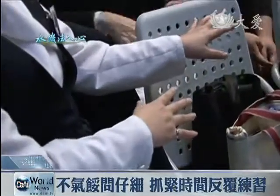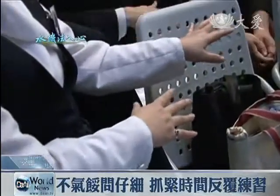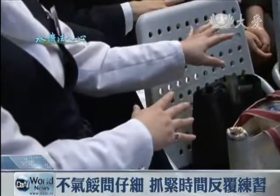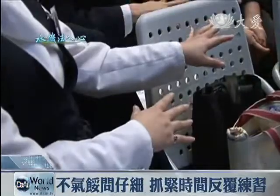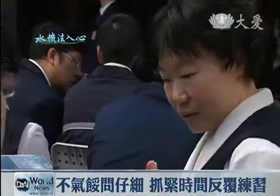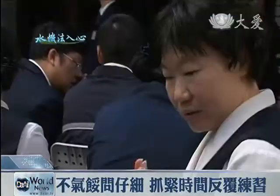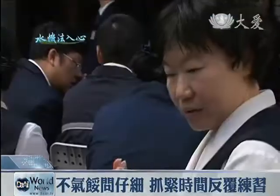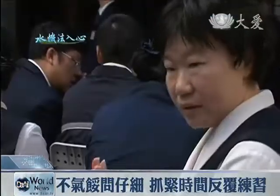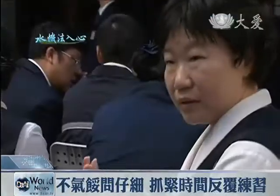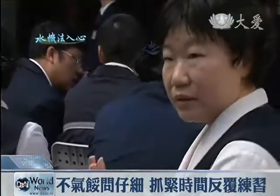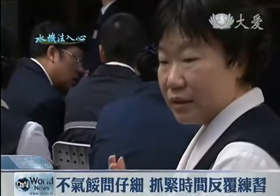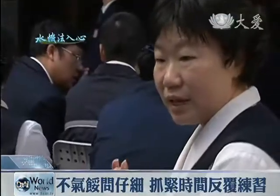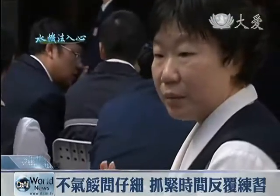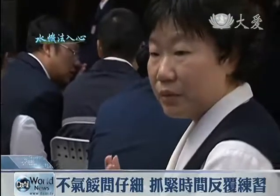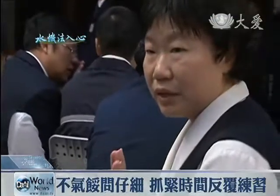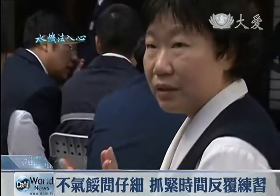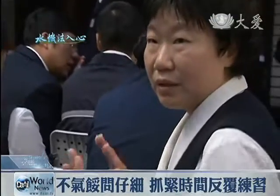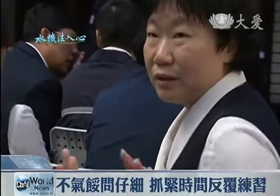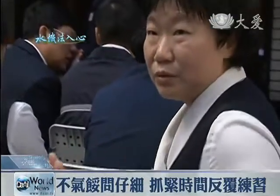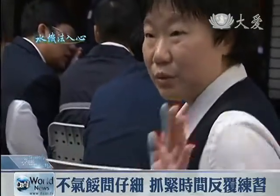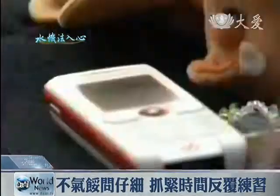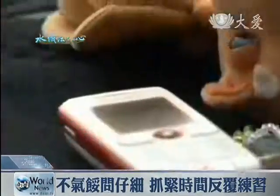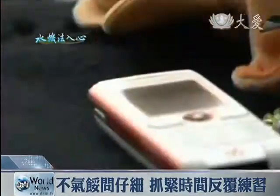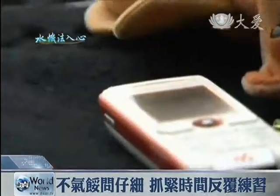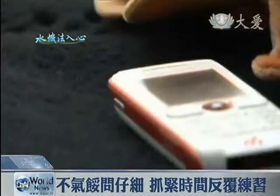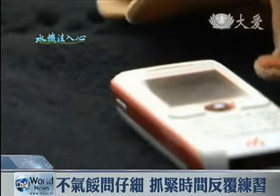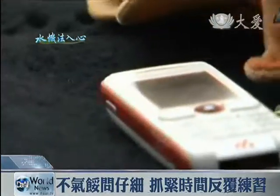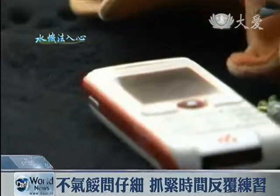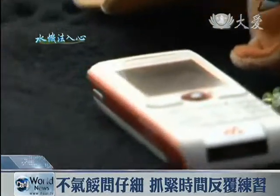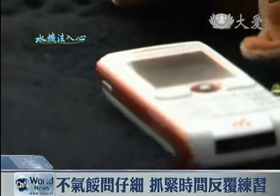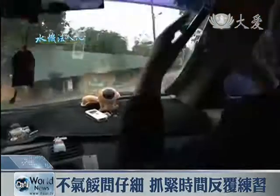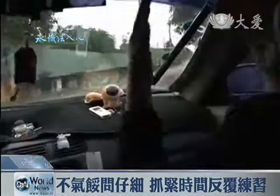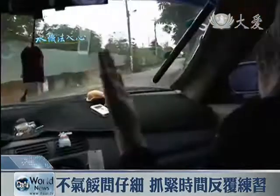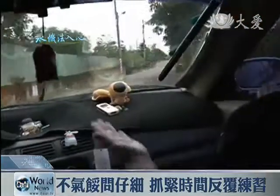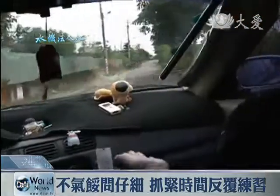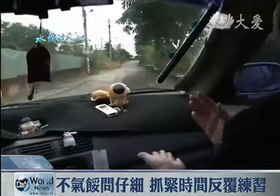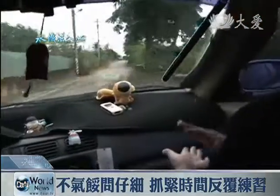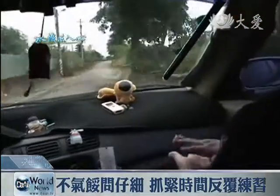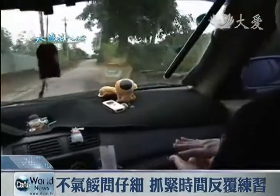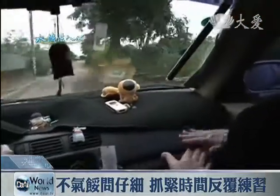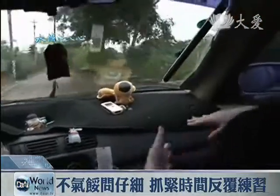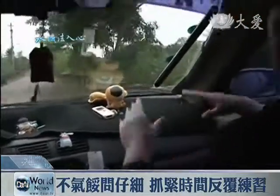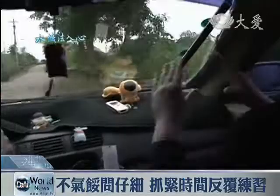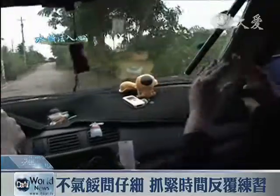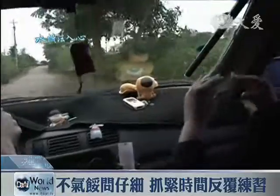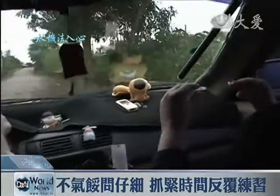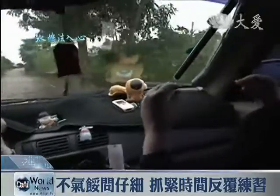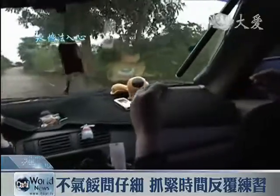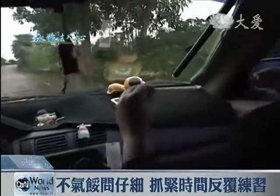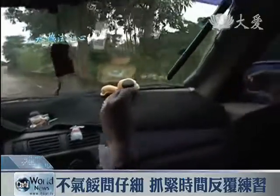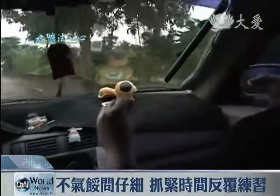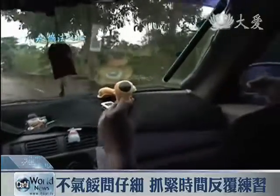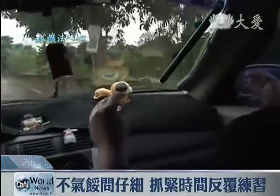忏时赶紧问清楚细节，然后再把握各种琐碎的时间，一练再练。